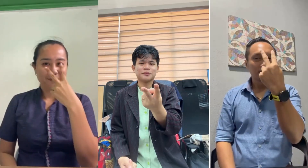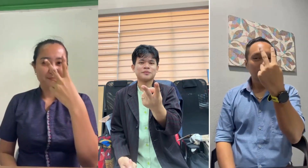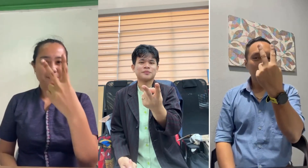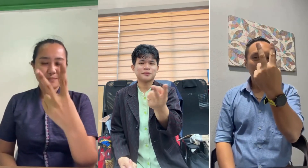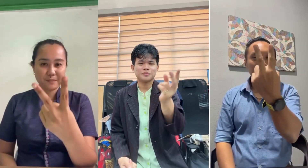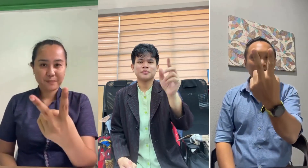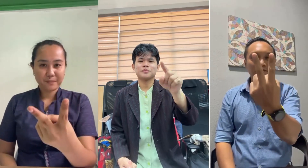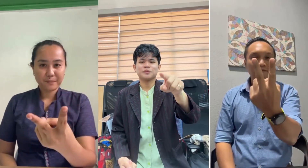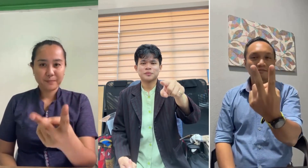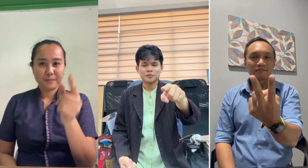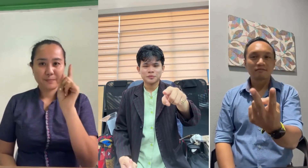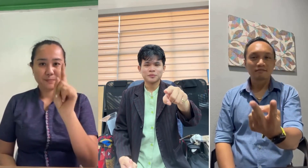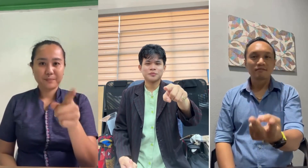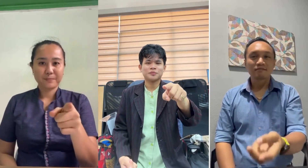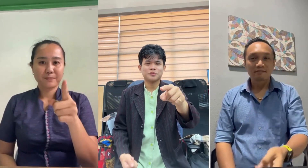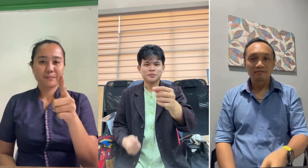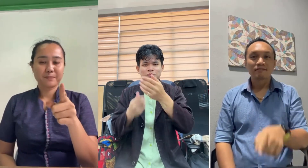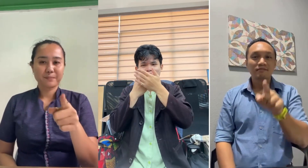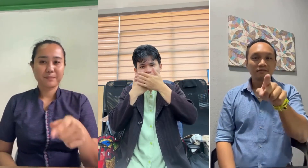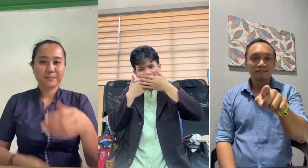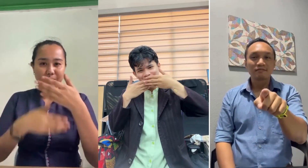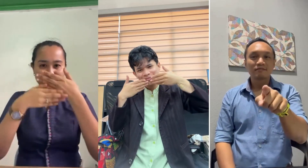masilayan lang ang iyong ngiti.